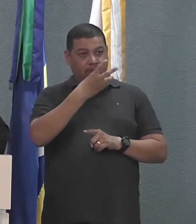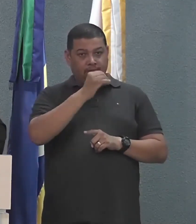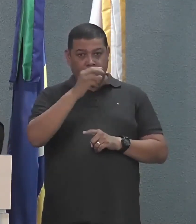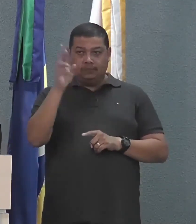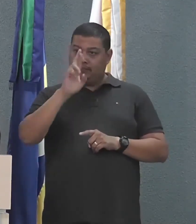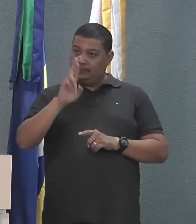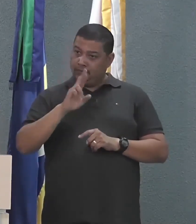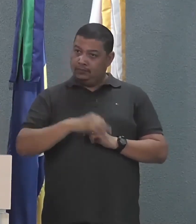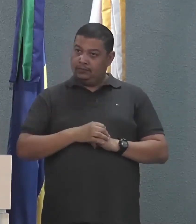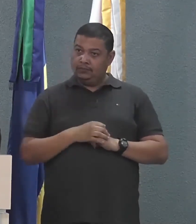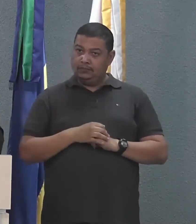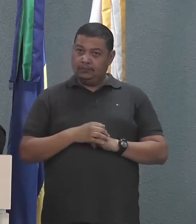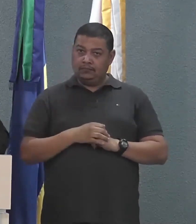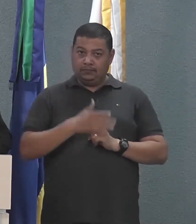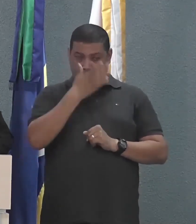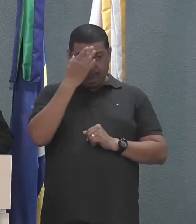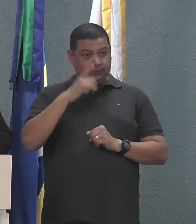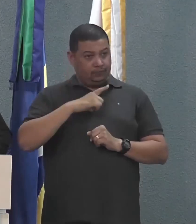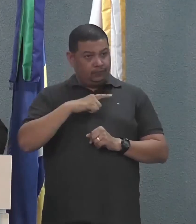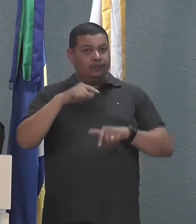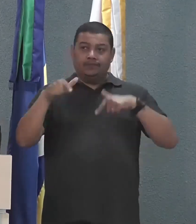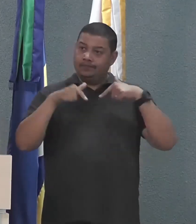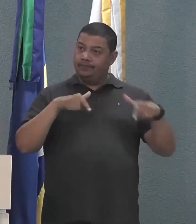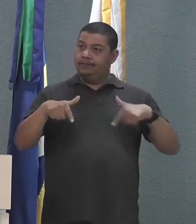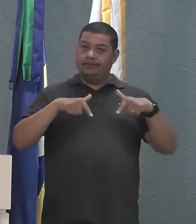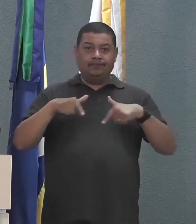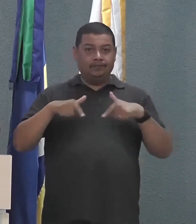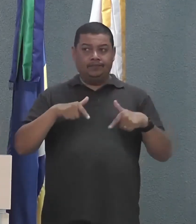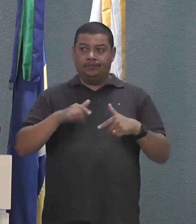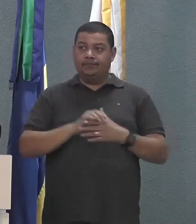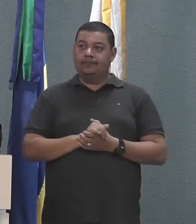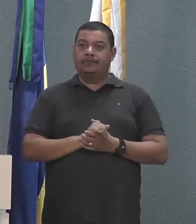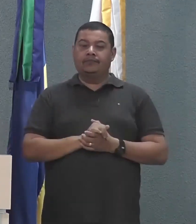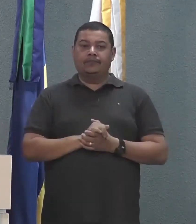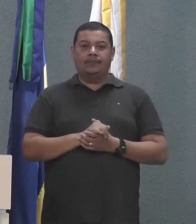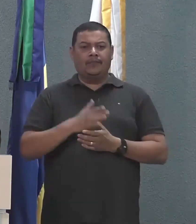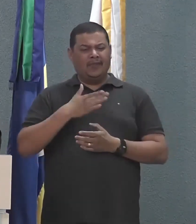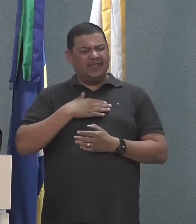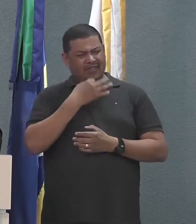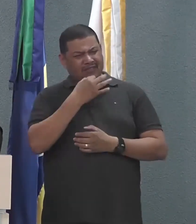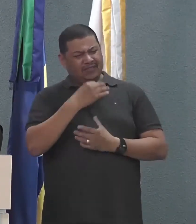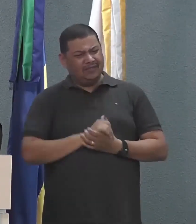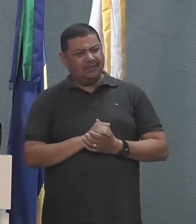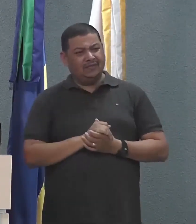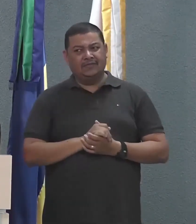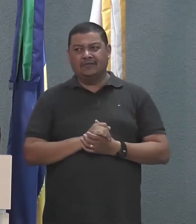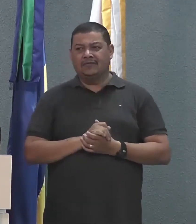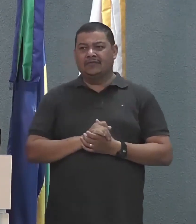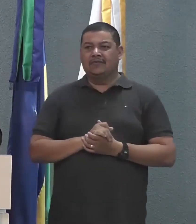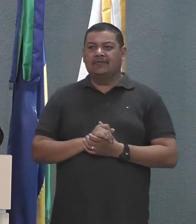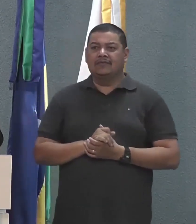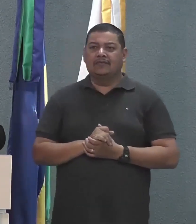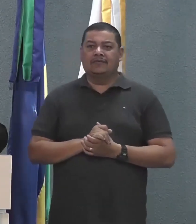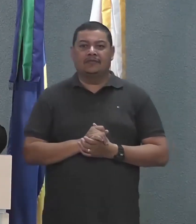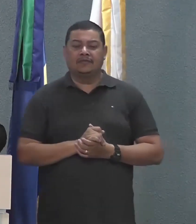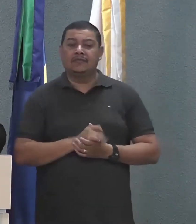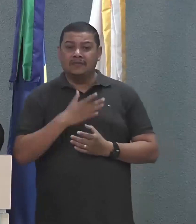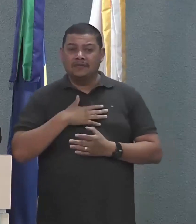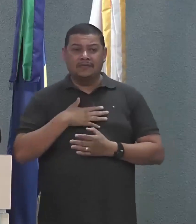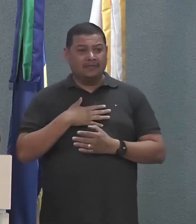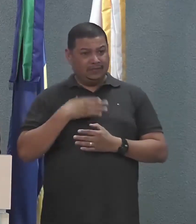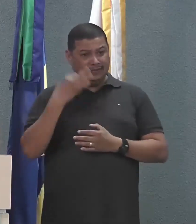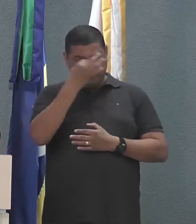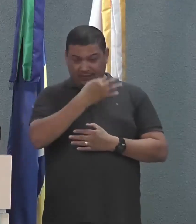R$300, os servidores que realmente estão ali. No começo, eu penso que uma coisa linda no